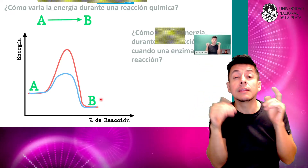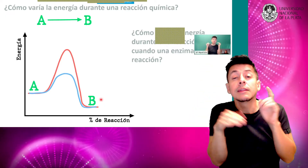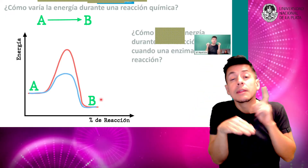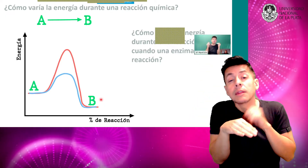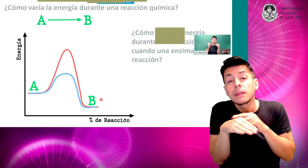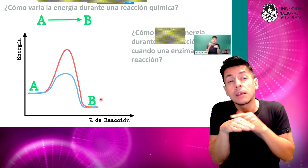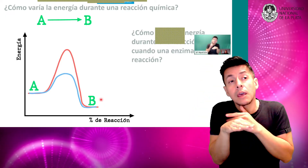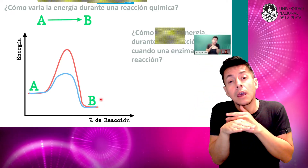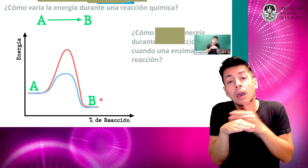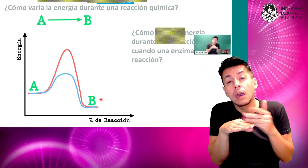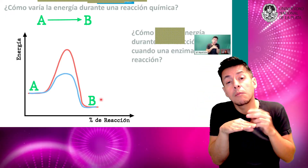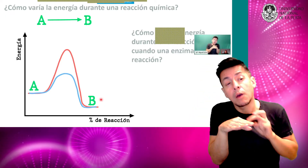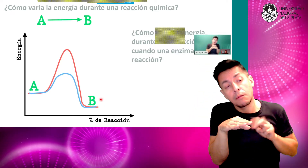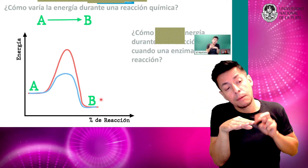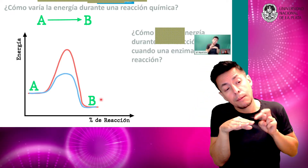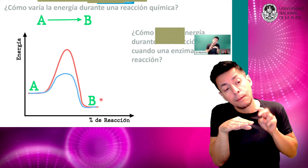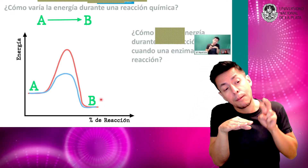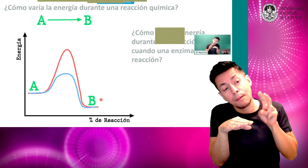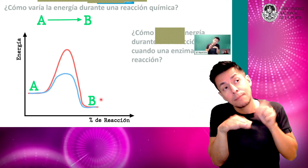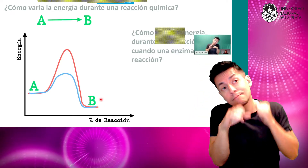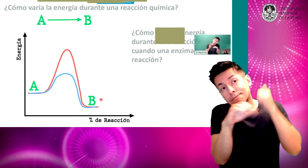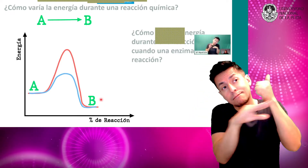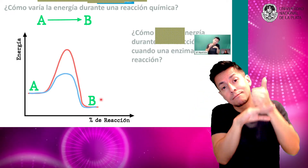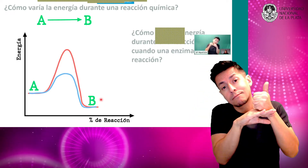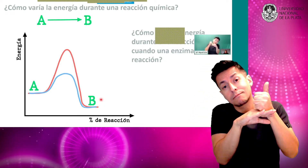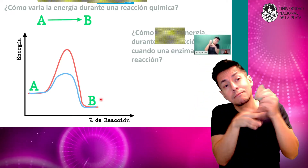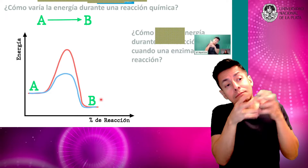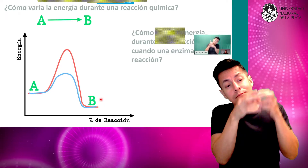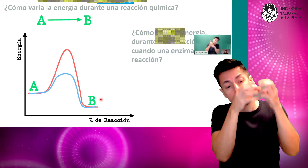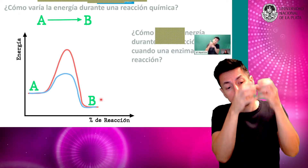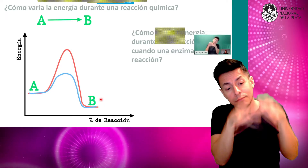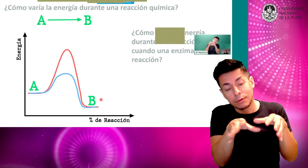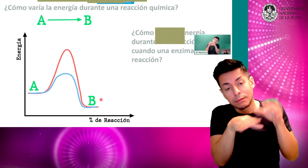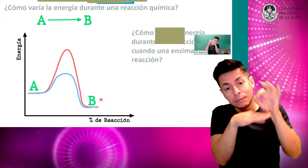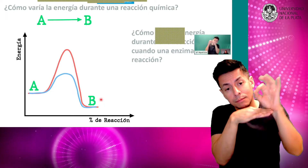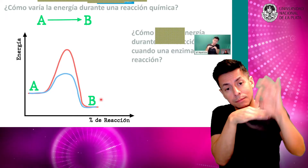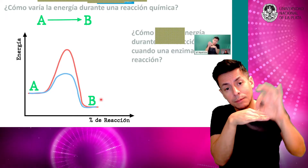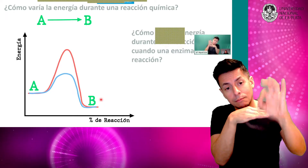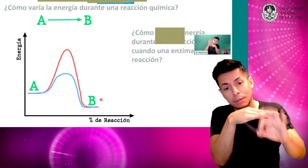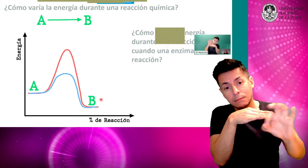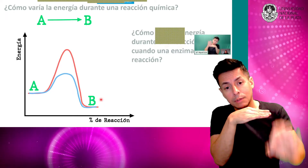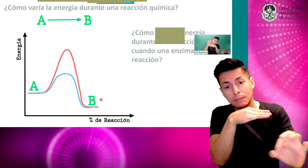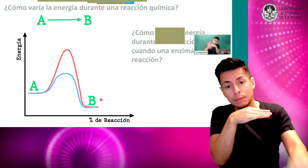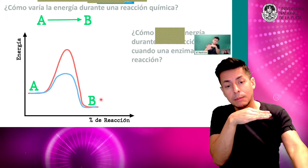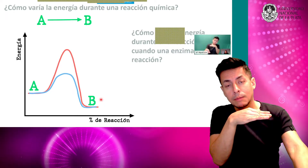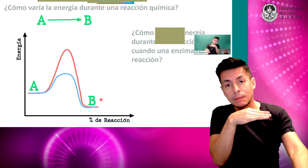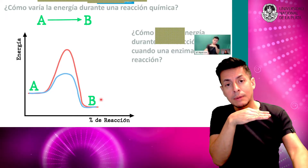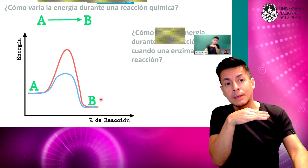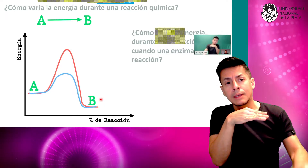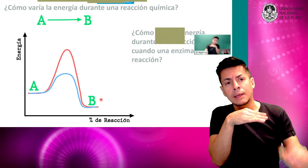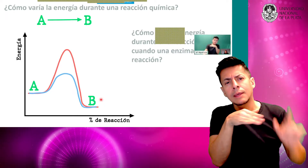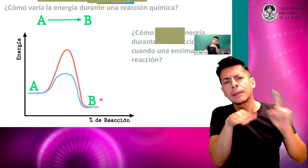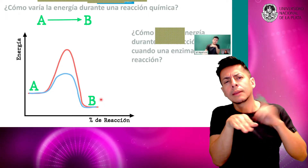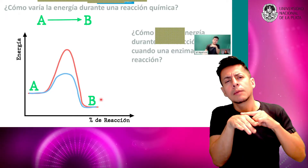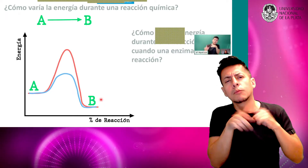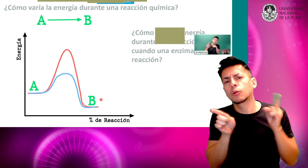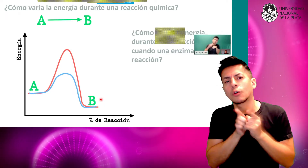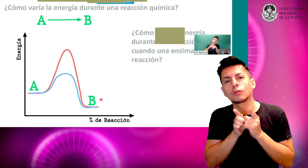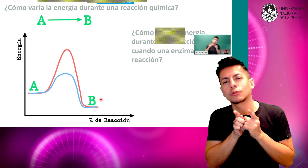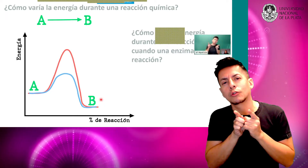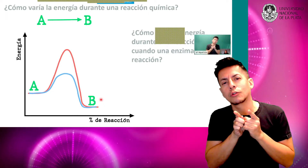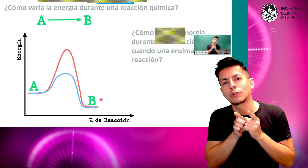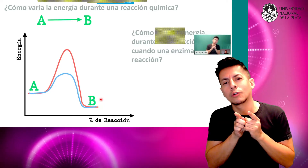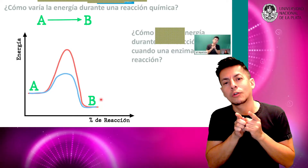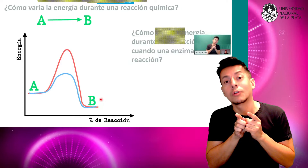en llegar hasta la cima de la montaña, soltar la pelota y que caiga hacia el otro lado de la montaña, es menor. Por eso